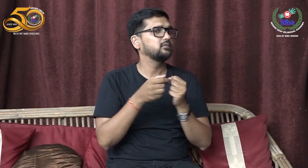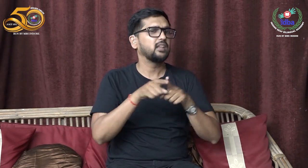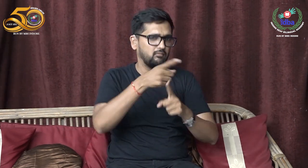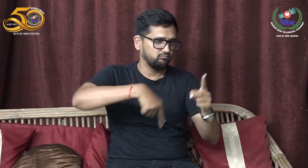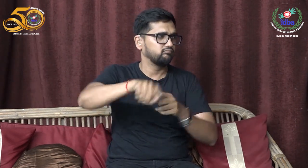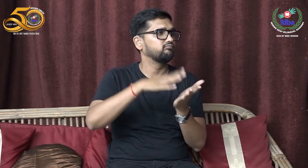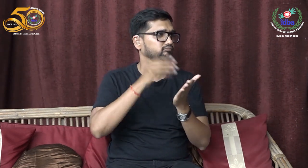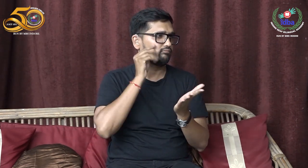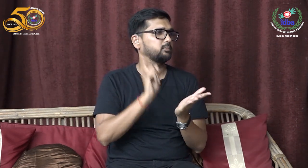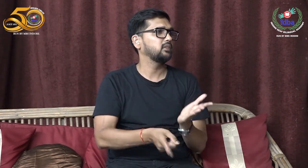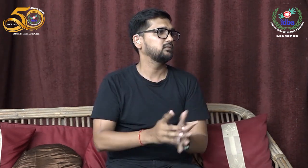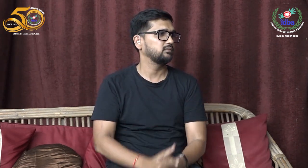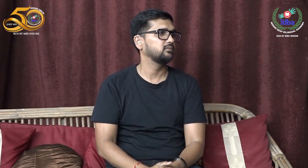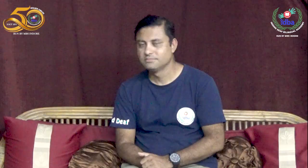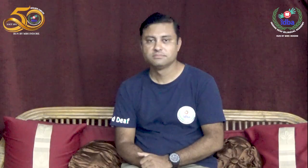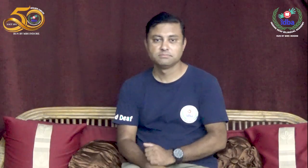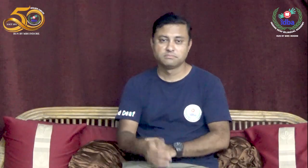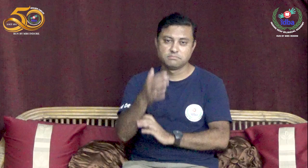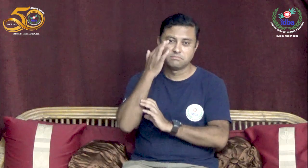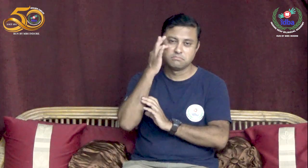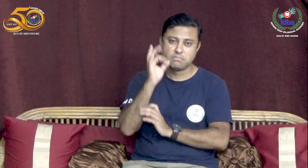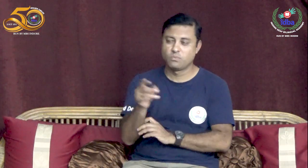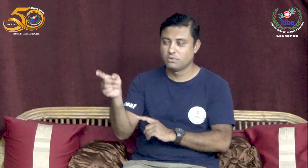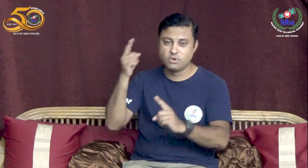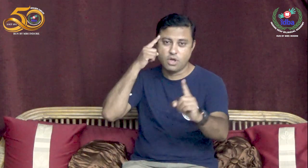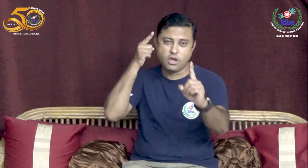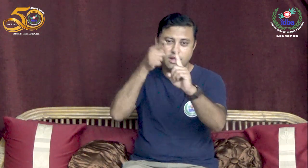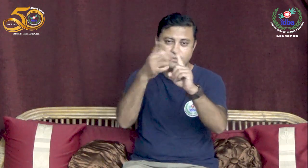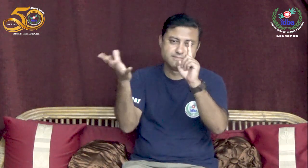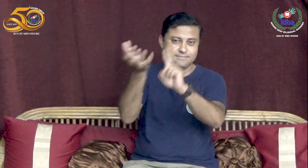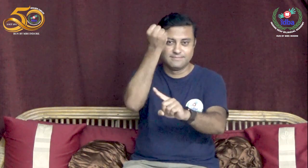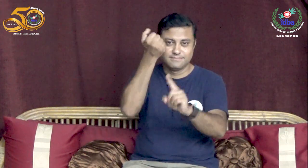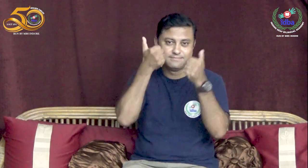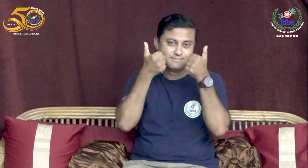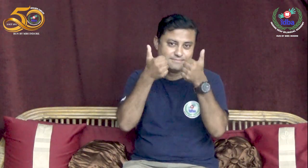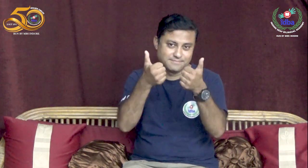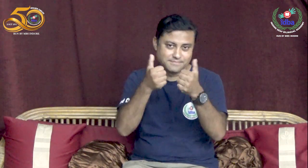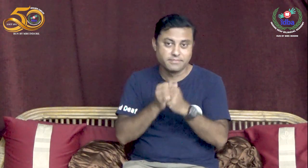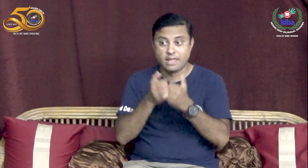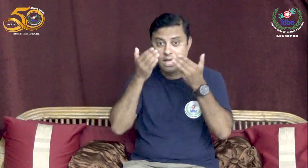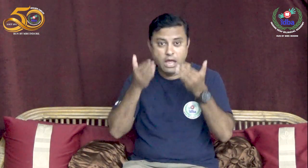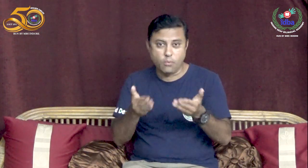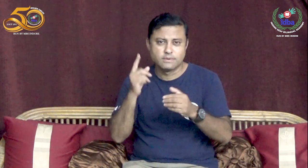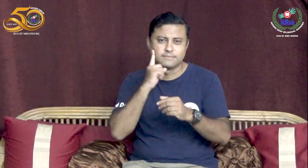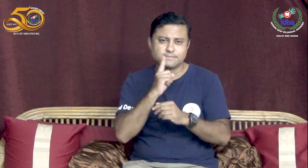आपको होना चाहिए। ये चीज़ मुझे लगता है सबको सीखना चाहिए। जी हाँ, ये बहुत इंपॉर्टेंट बात कही है उन्होंने कि आपका जो गोल है वो आपको अचीव करना